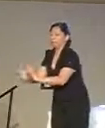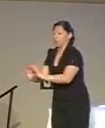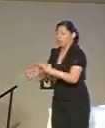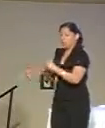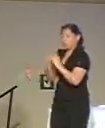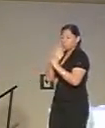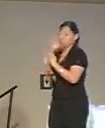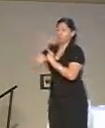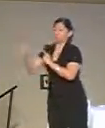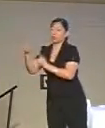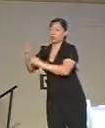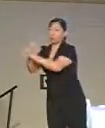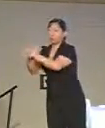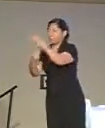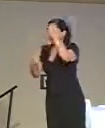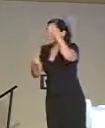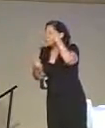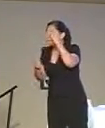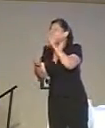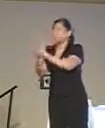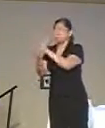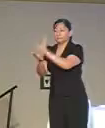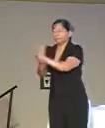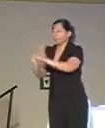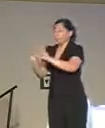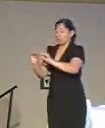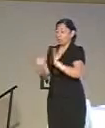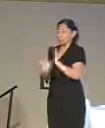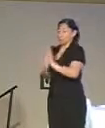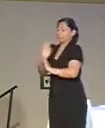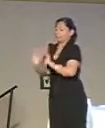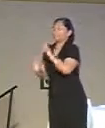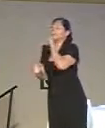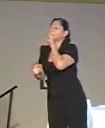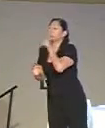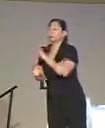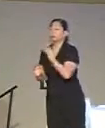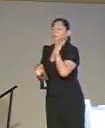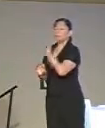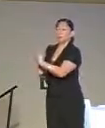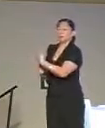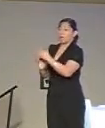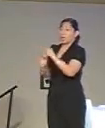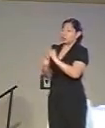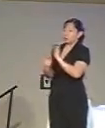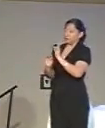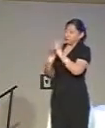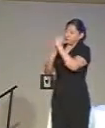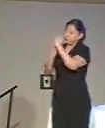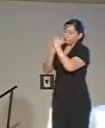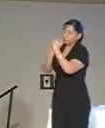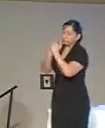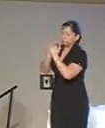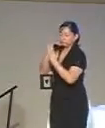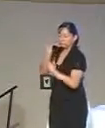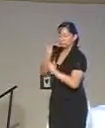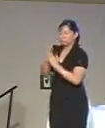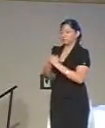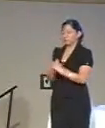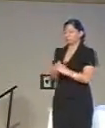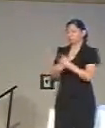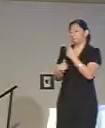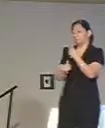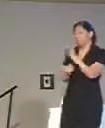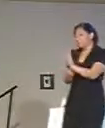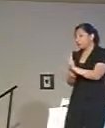desarrollen secuelas neurológicas discapacitantes o las menos posibles. Sin